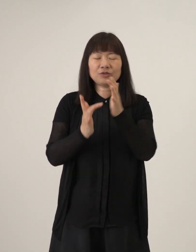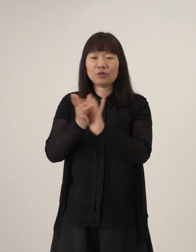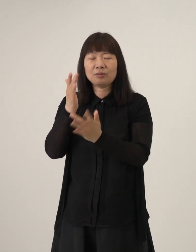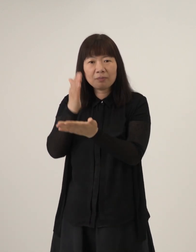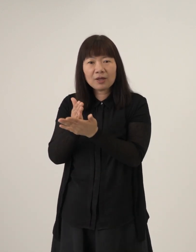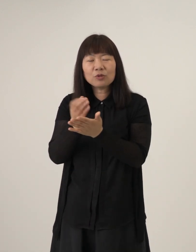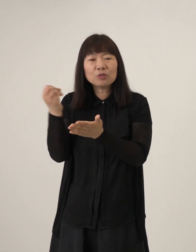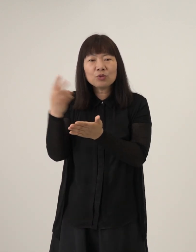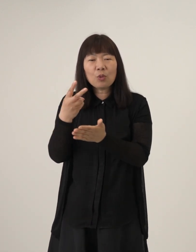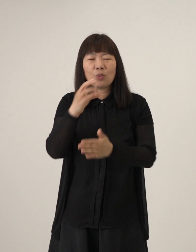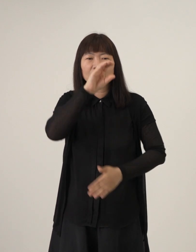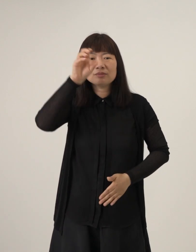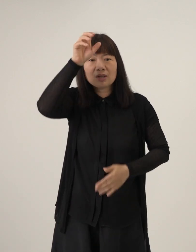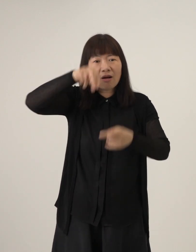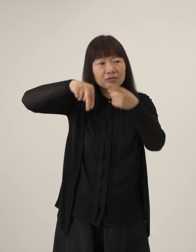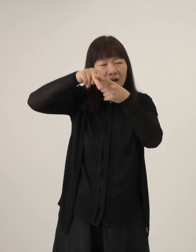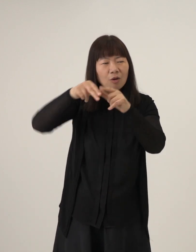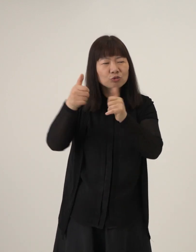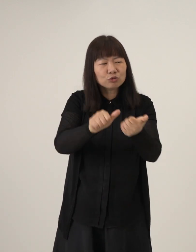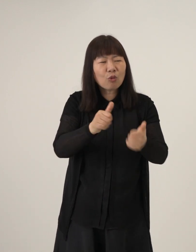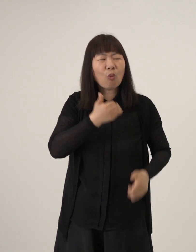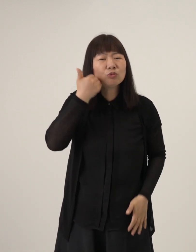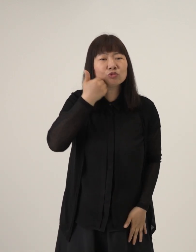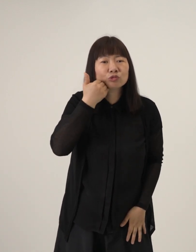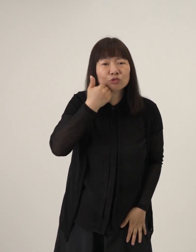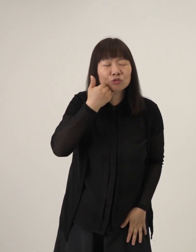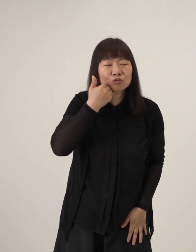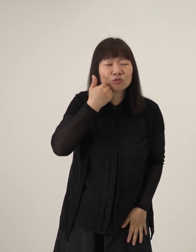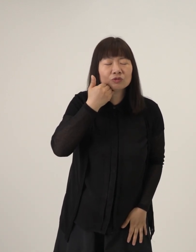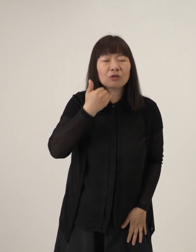말고 누가 또 십자가에 죽으셨나?